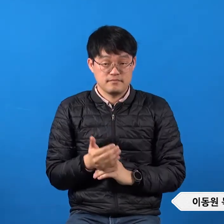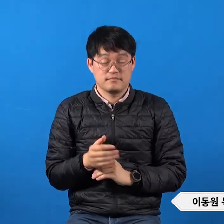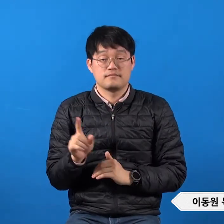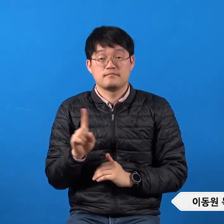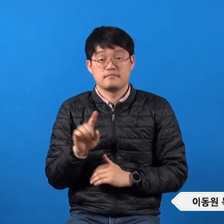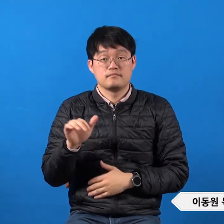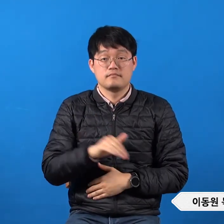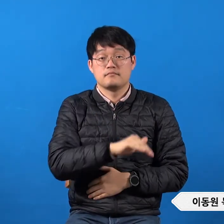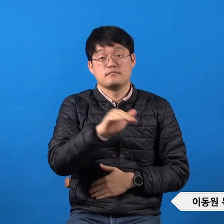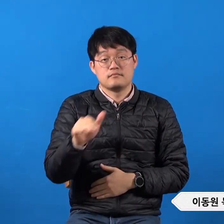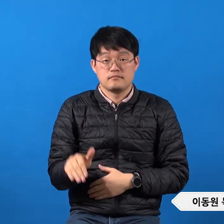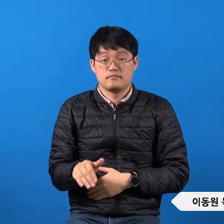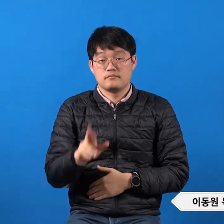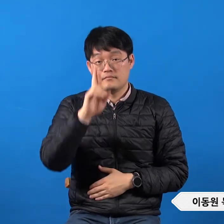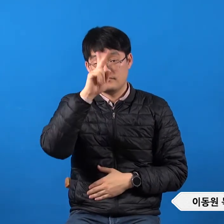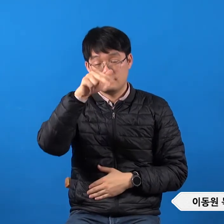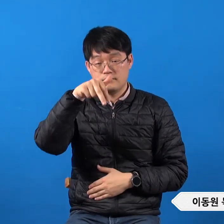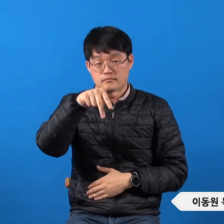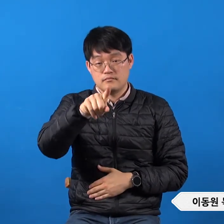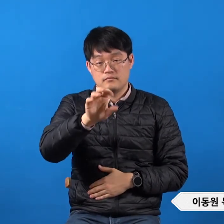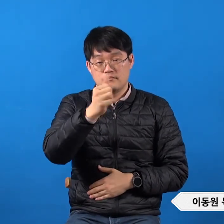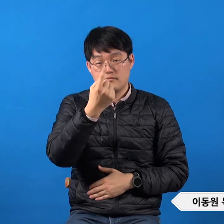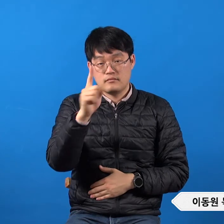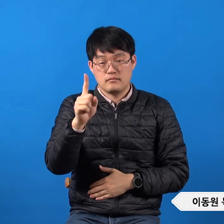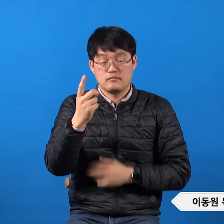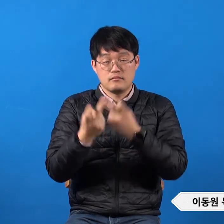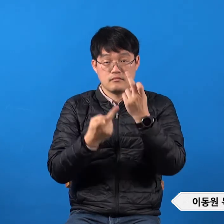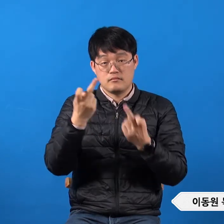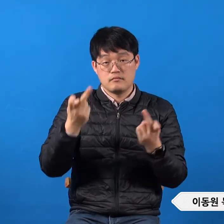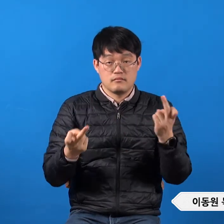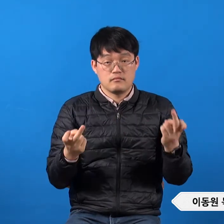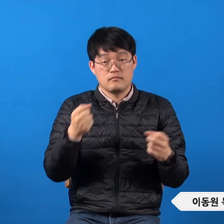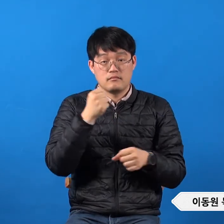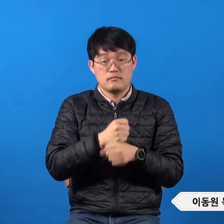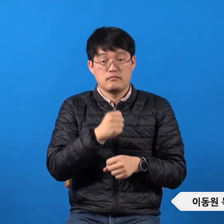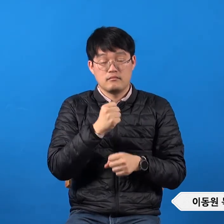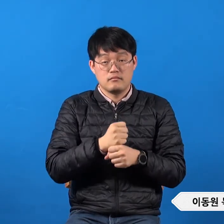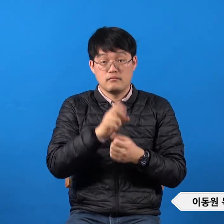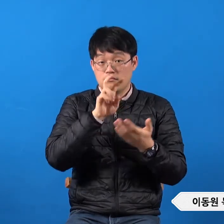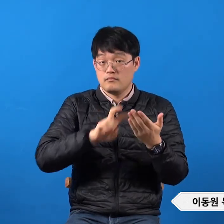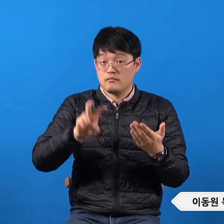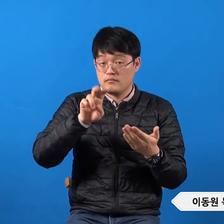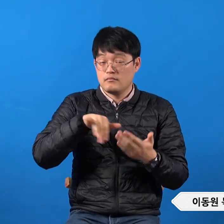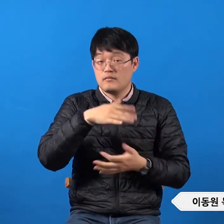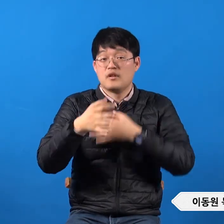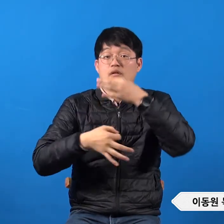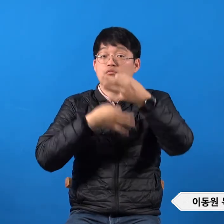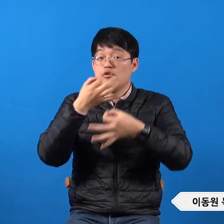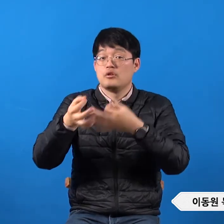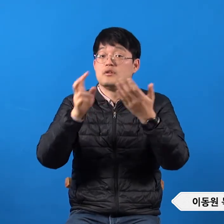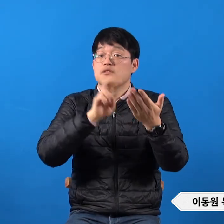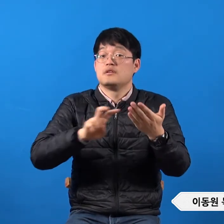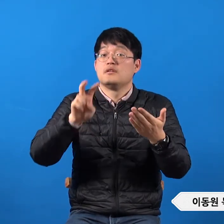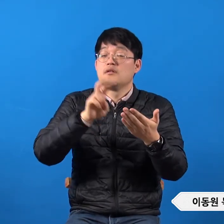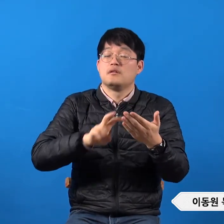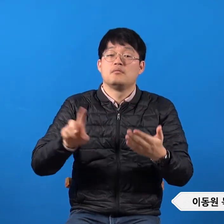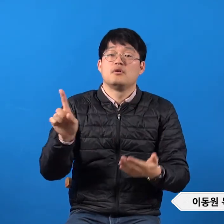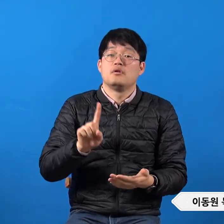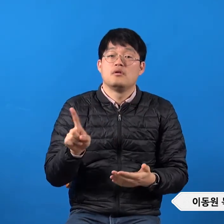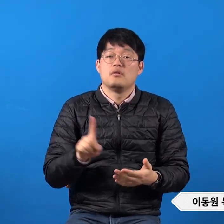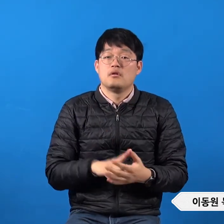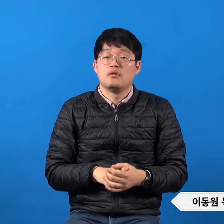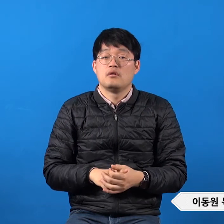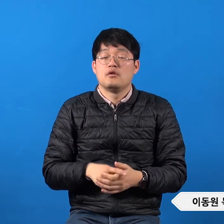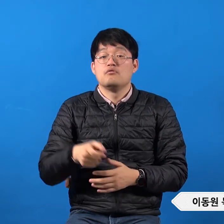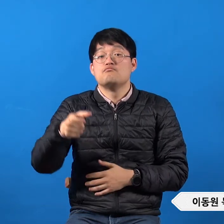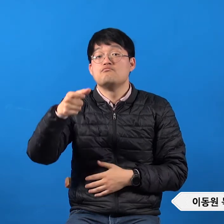말씀의 근거에서 우리 박정호 형제가 만든 찬양, 우리가 불렀던 찬양. 자, 그 가사가